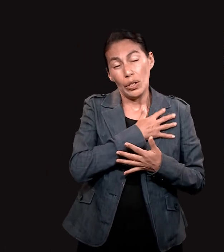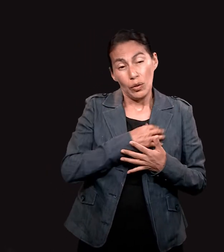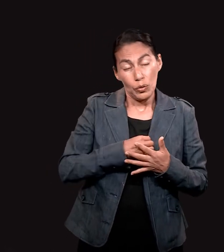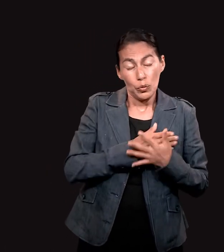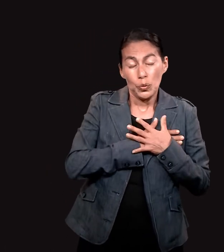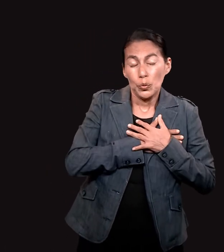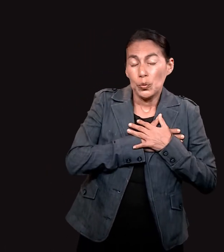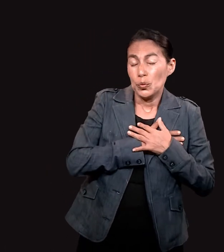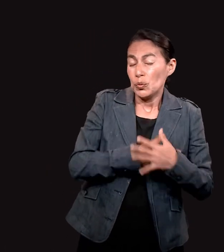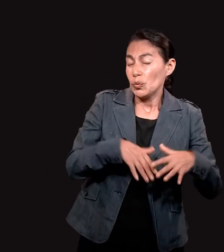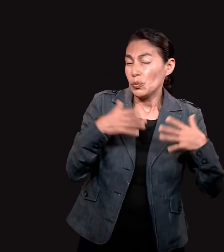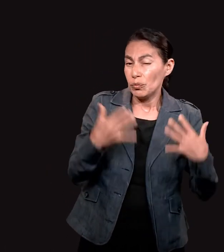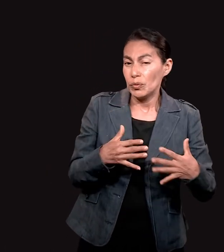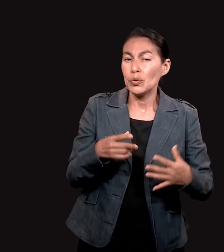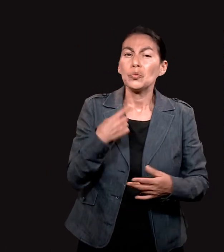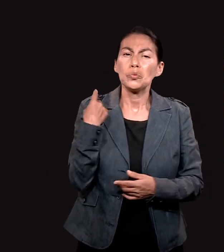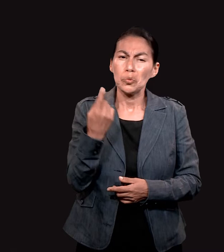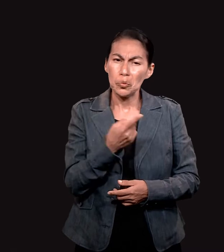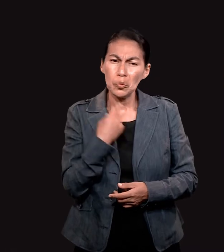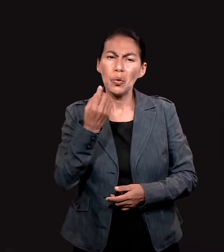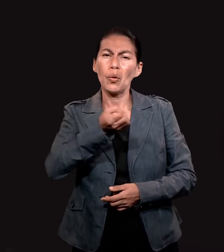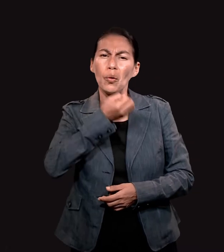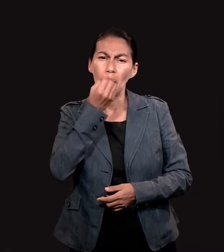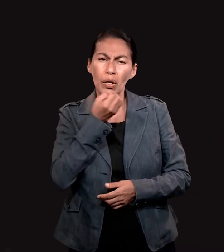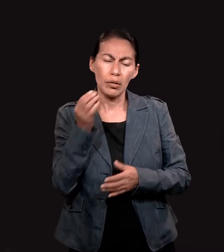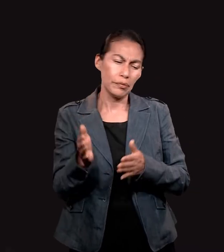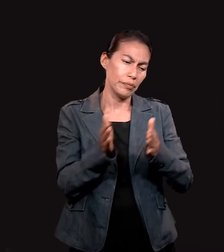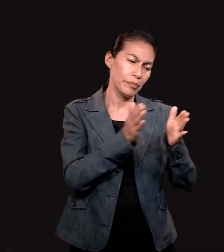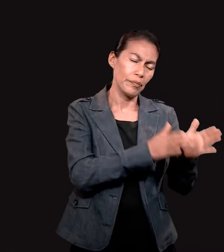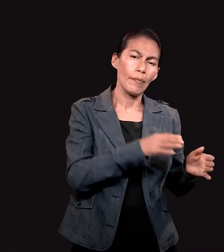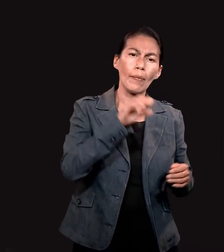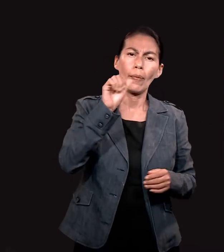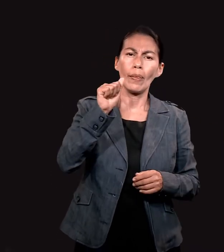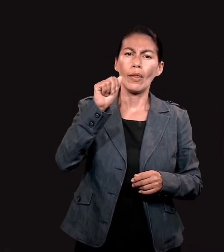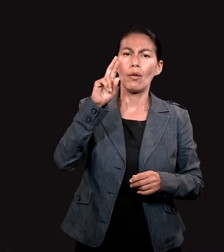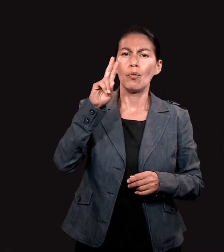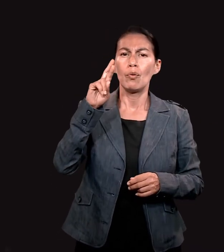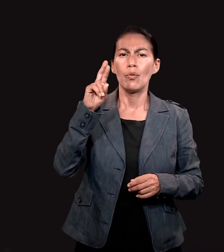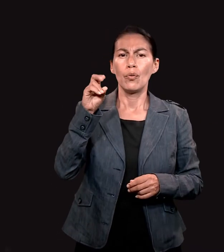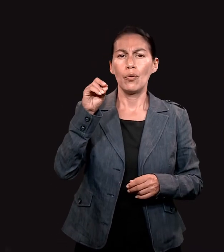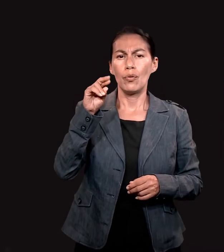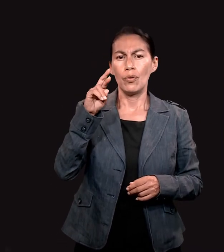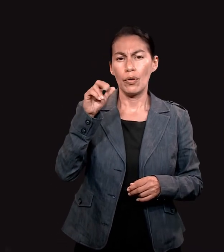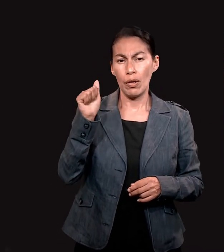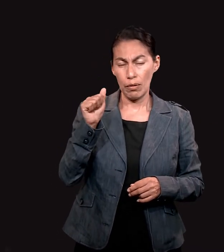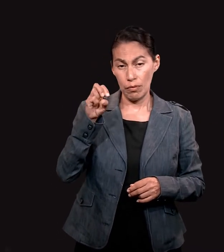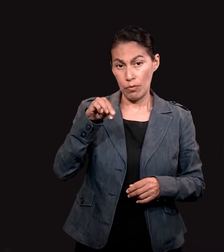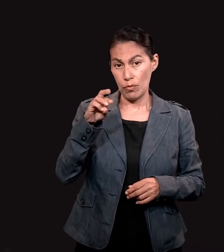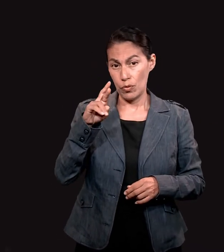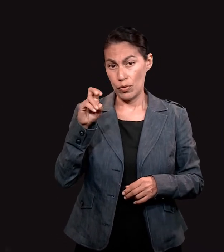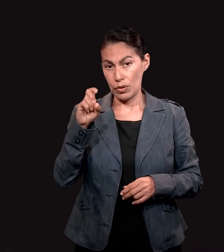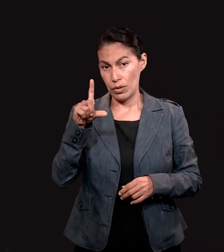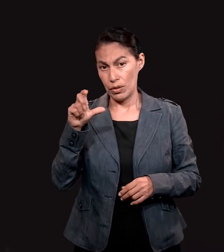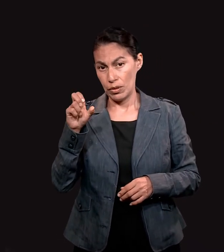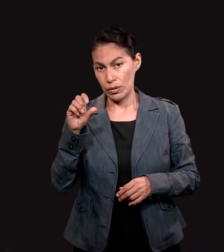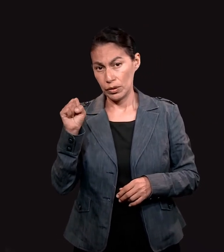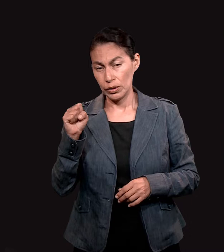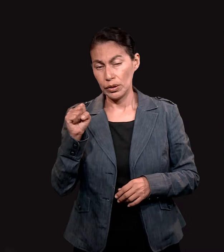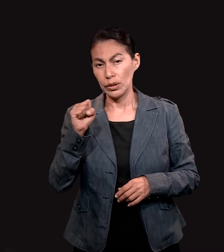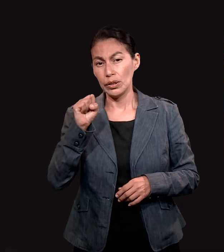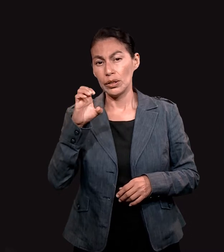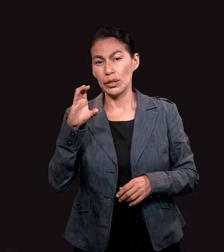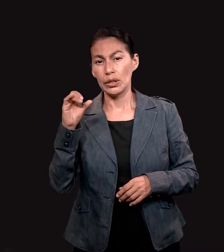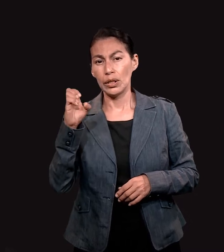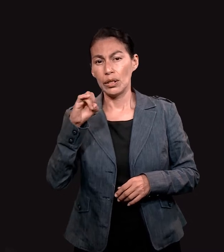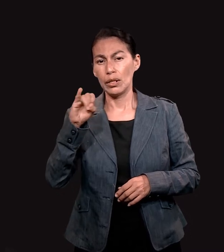el amor inmenso que tienes por tus hijos y estaremos orando por ellos. Aurora Sofía Morales Ceja, por